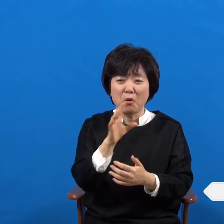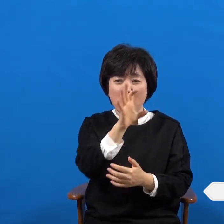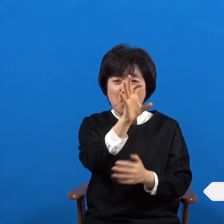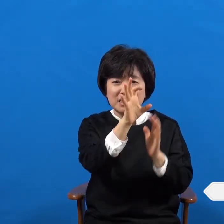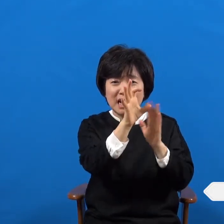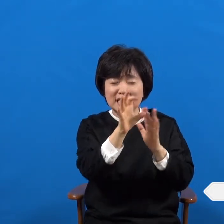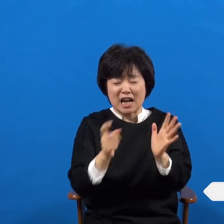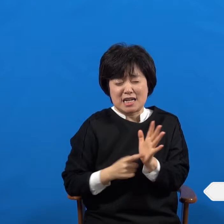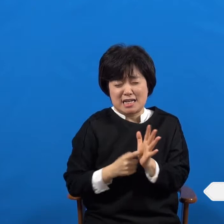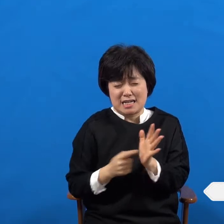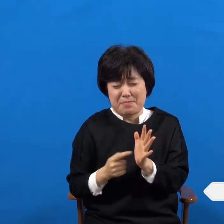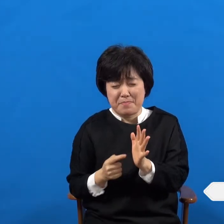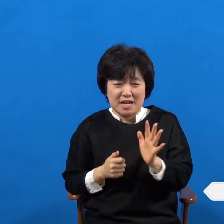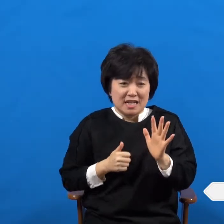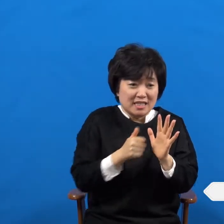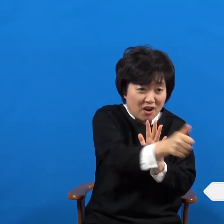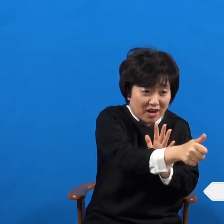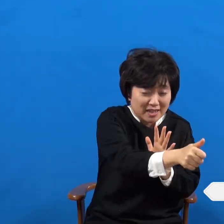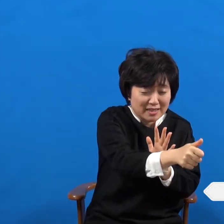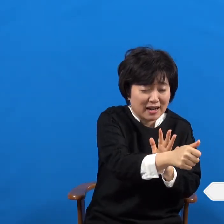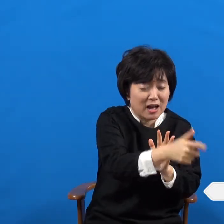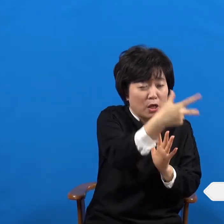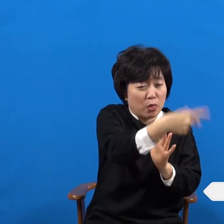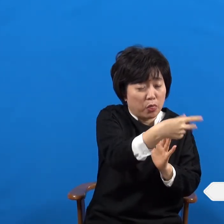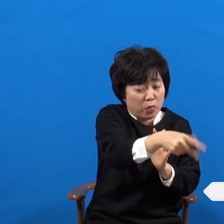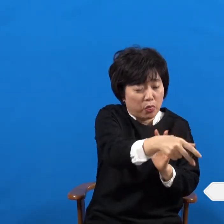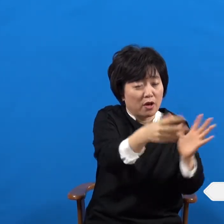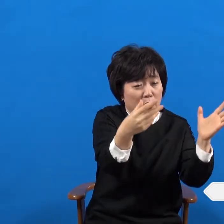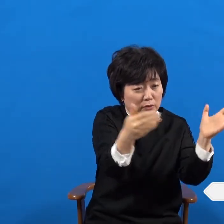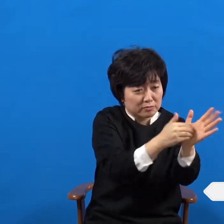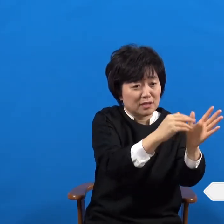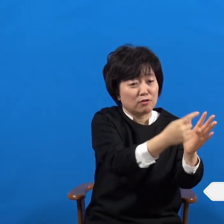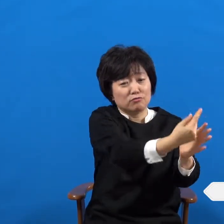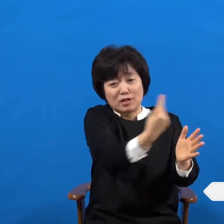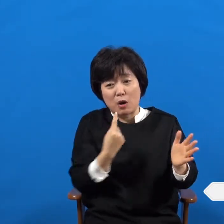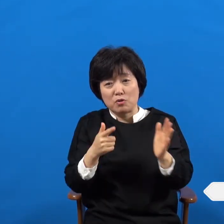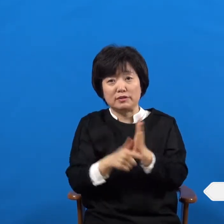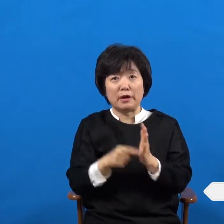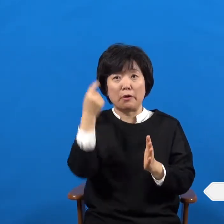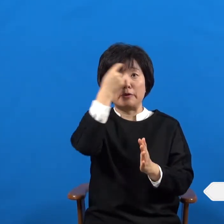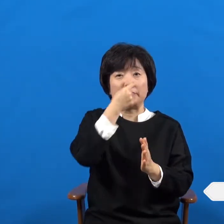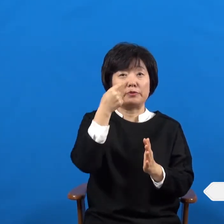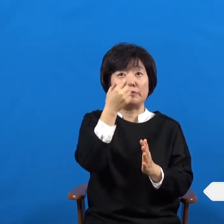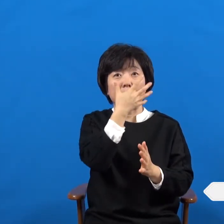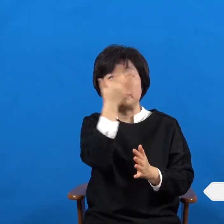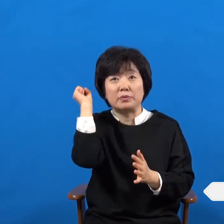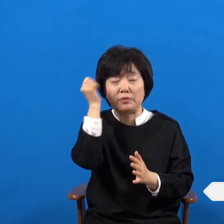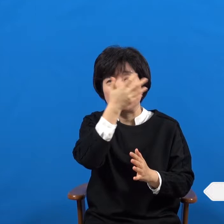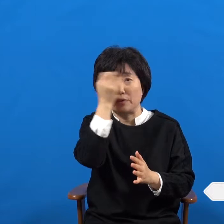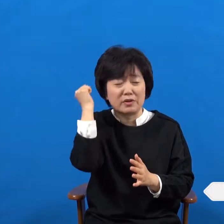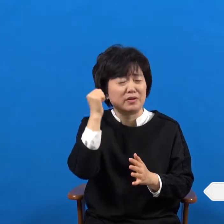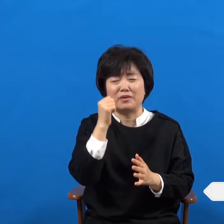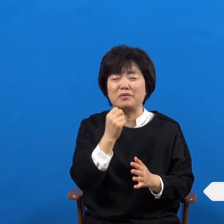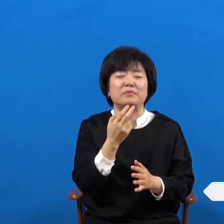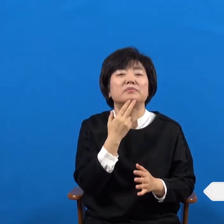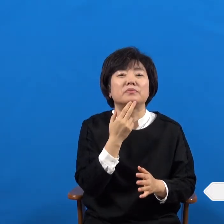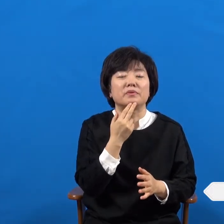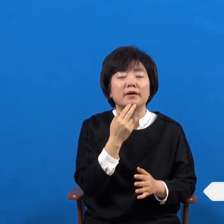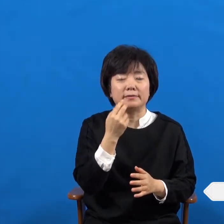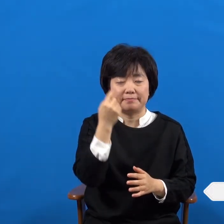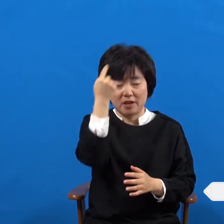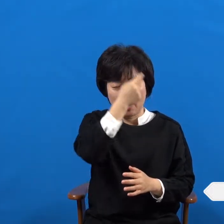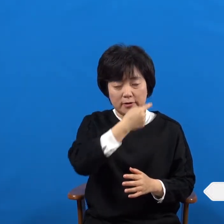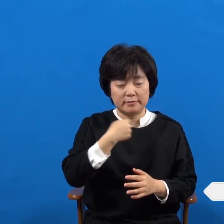때가 다르지 않는 모습을 성경은 이야기합니다. 이 사람하고 이야기할